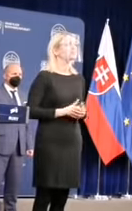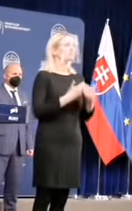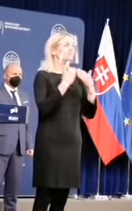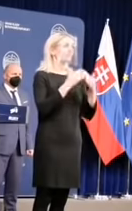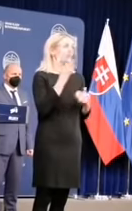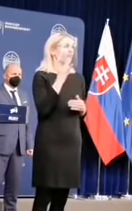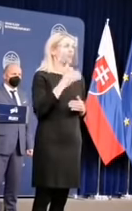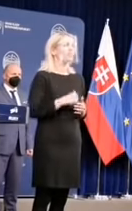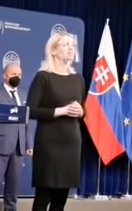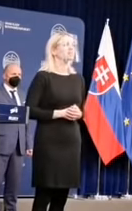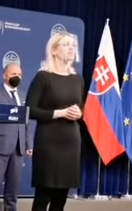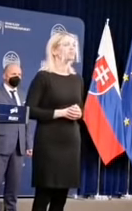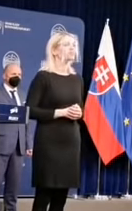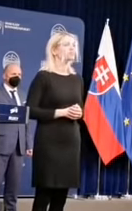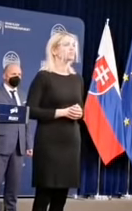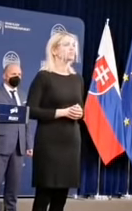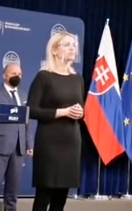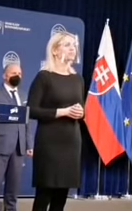pekne.